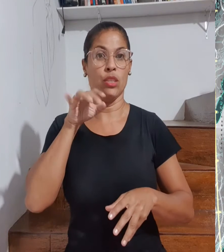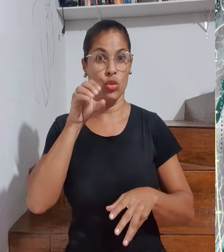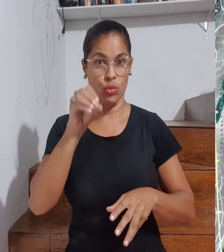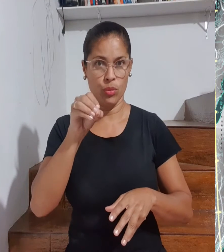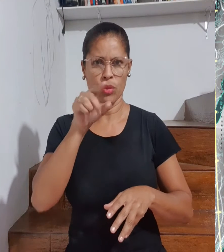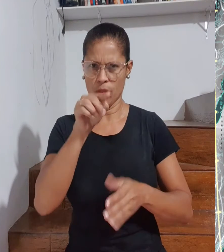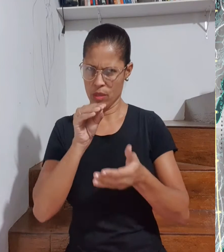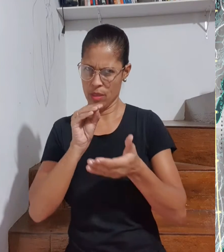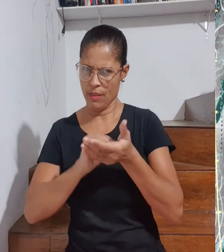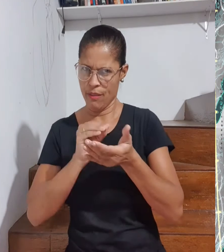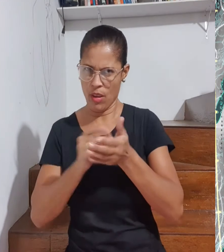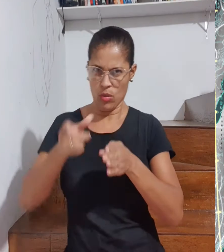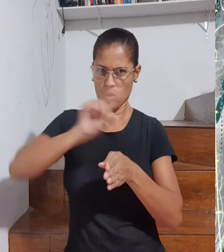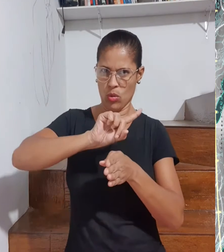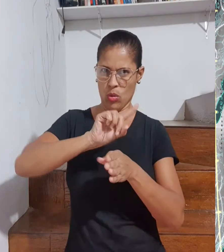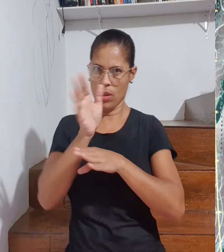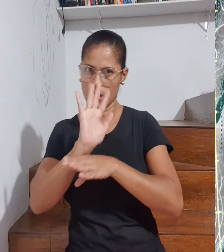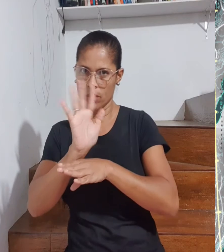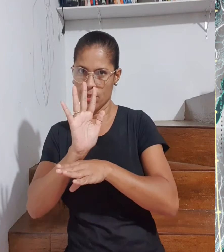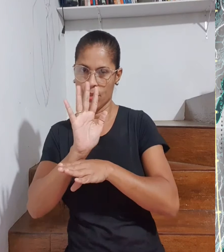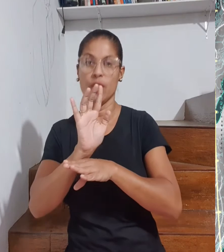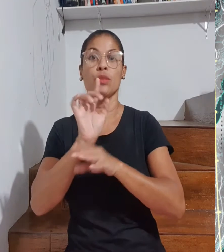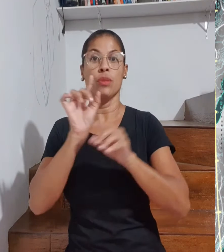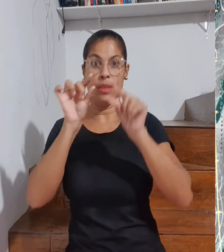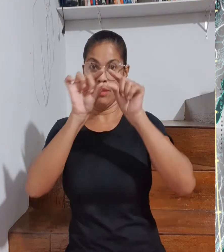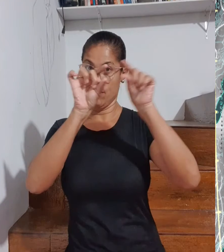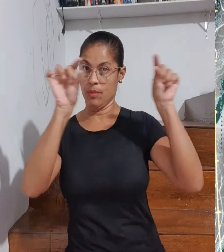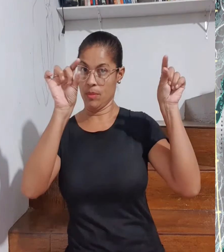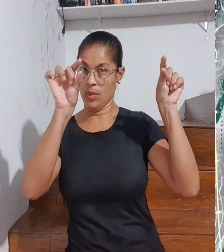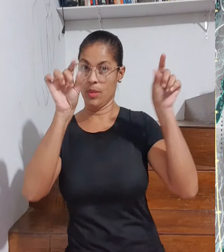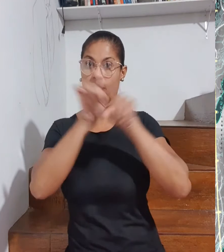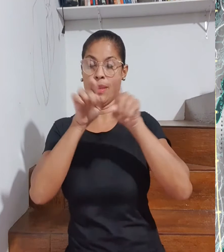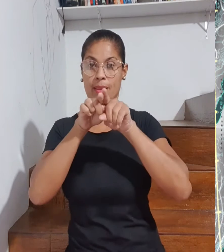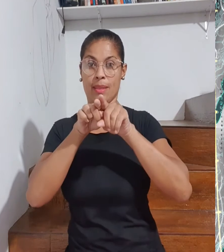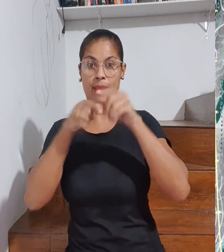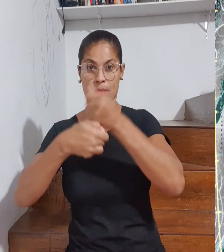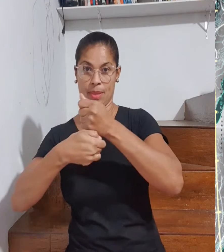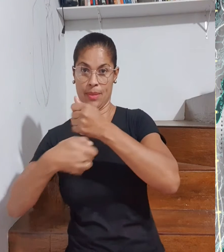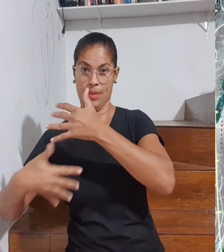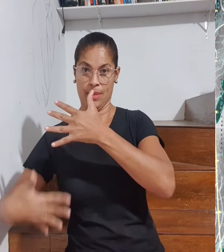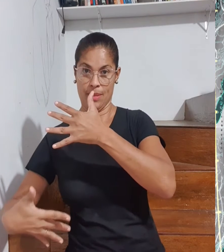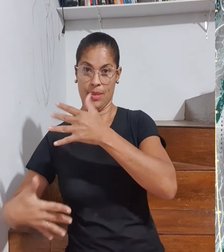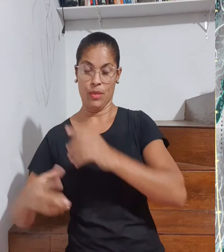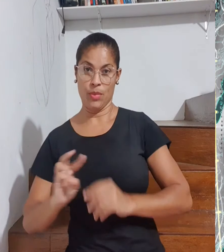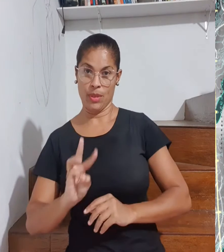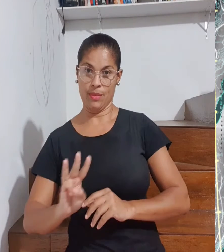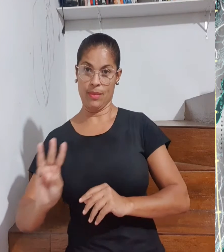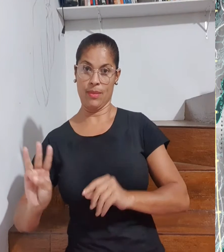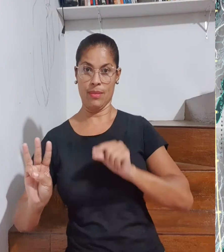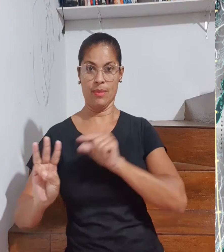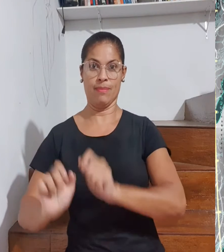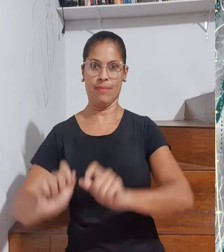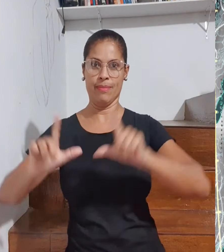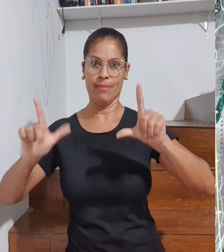à primeira aula sobre este assunto, eu vou deixar aqui no card logo acima e também na descrição do vídeo o link para